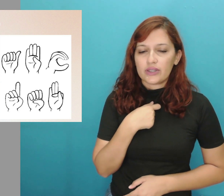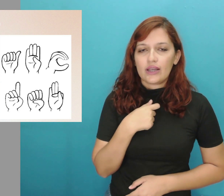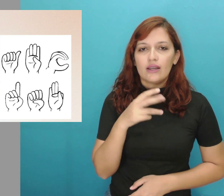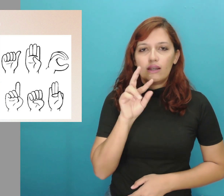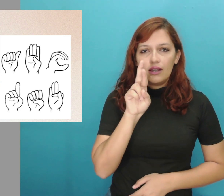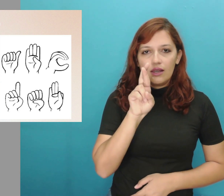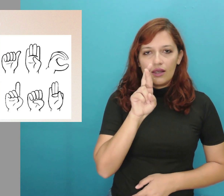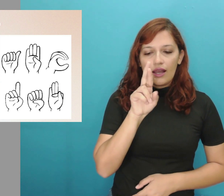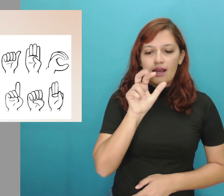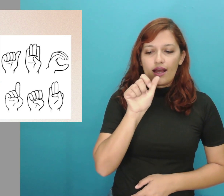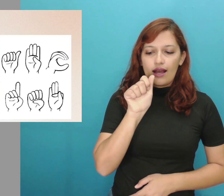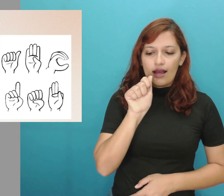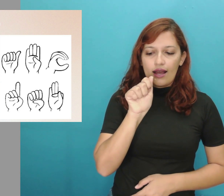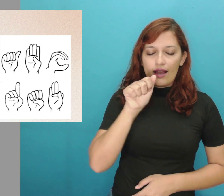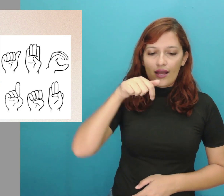né? Raquel.